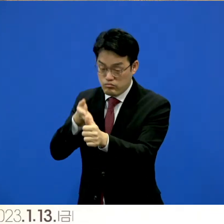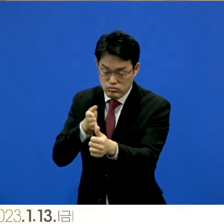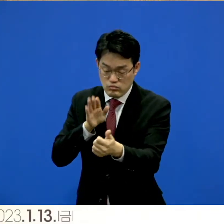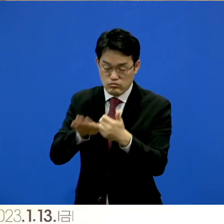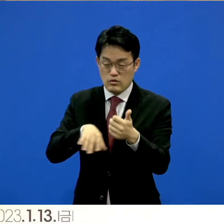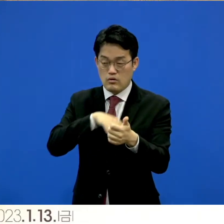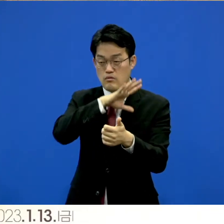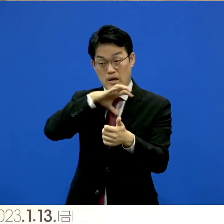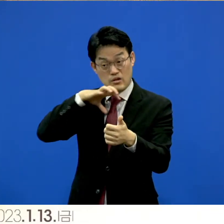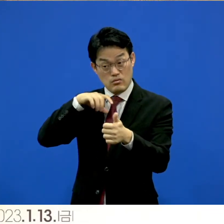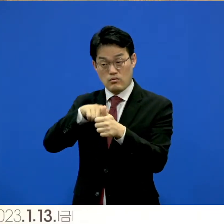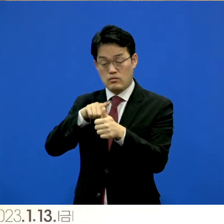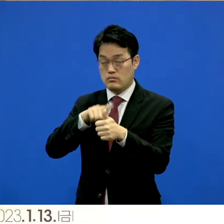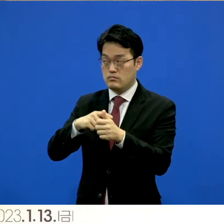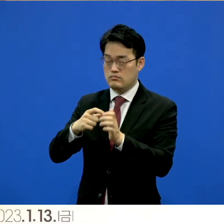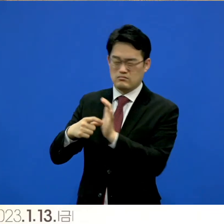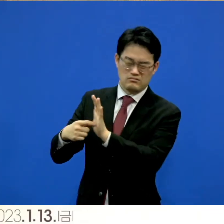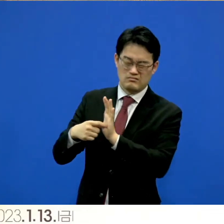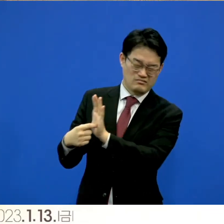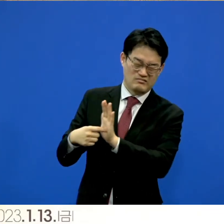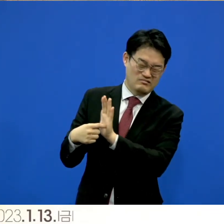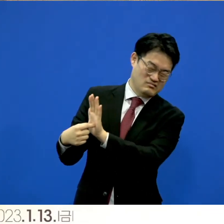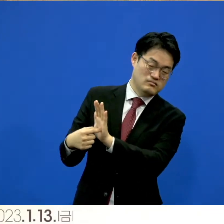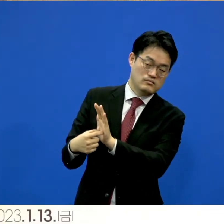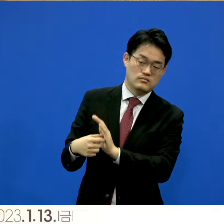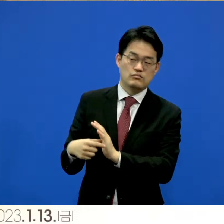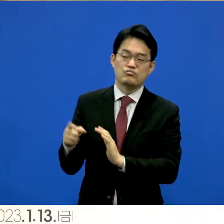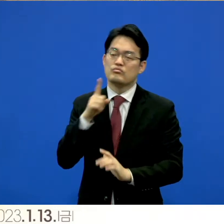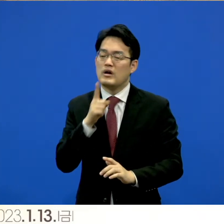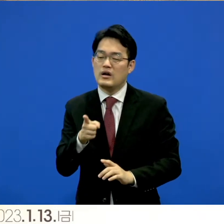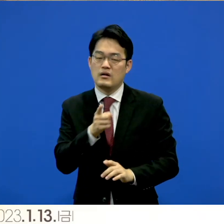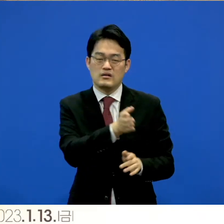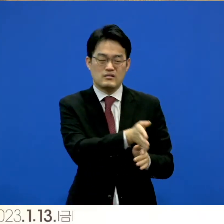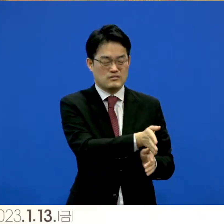얘기합니까? 경계선을 넘는 게 그렇게 어렵다는 거.